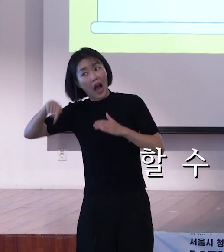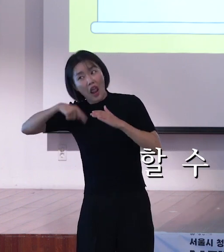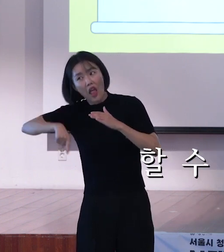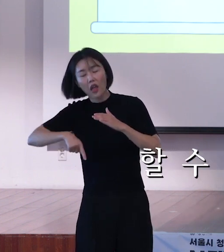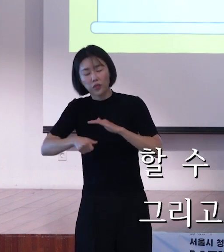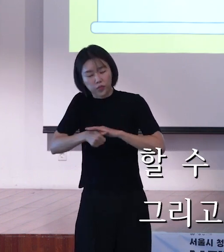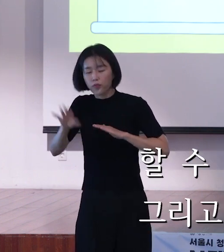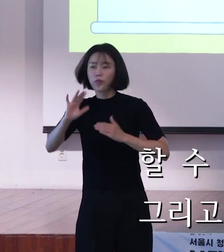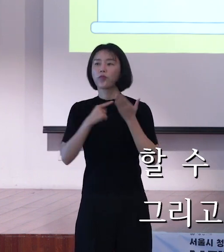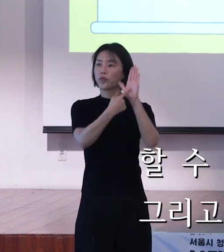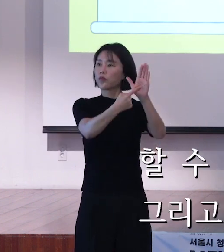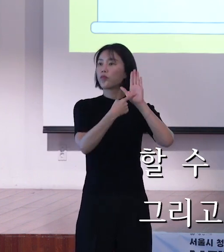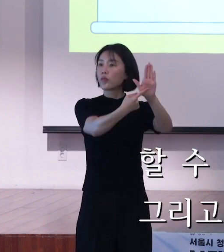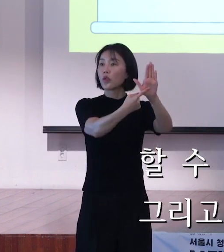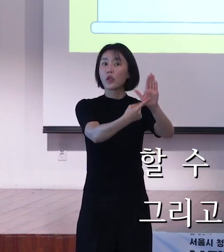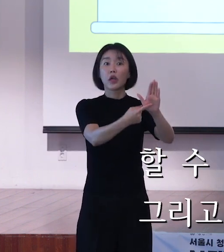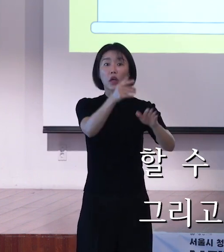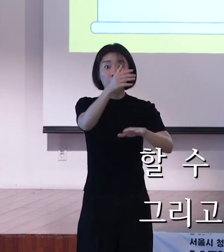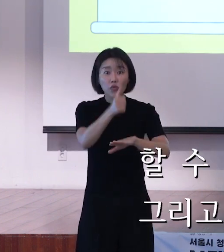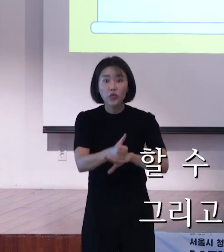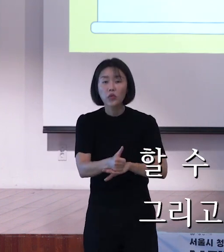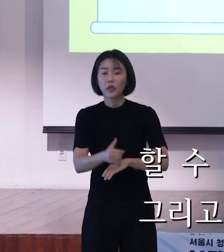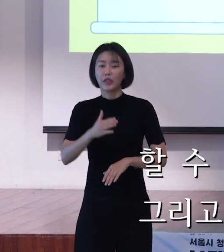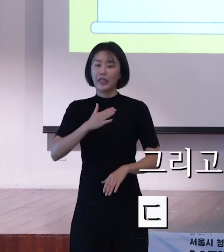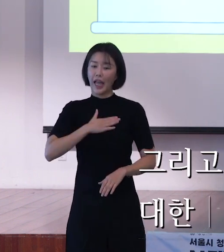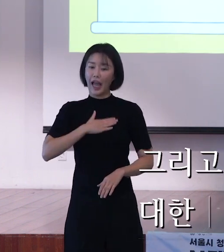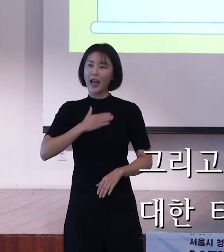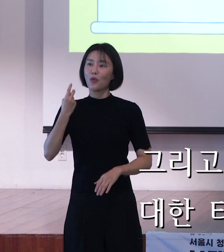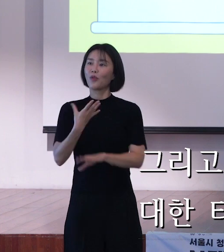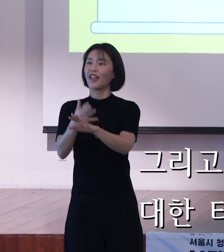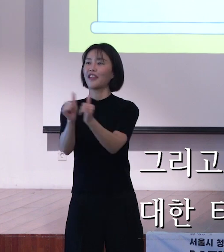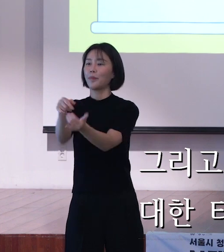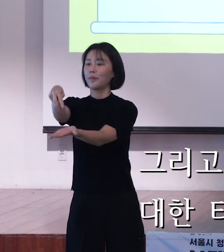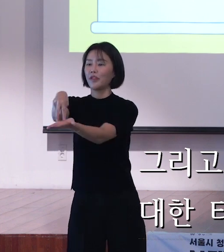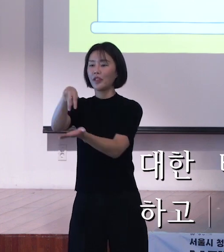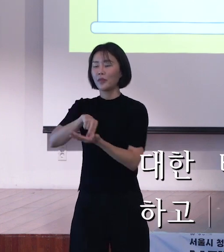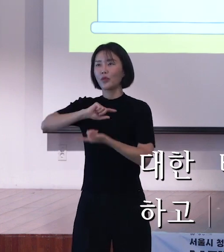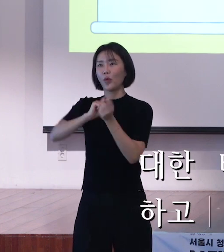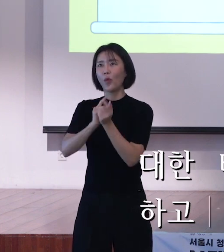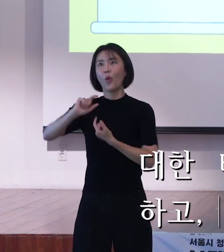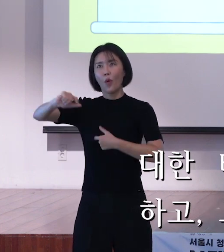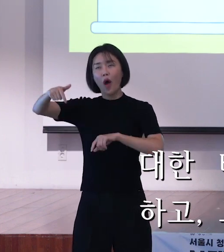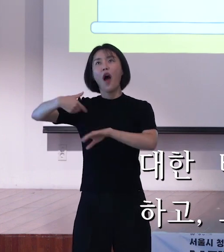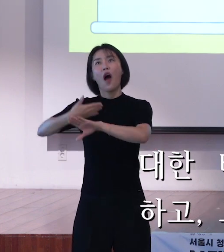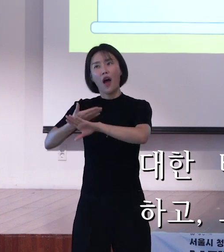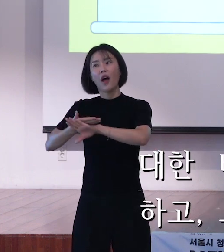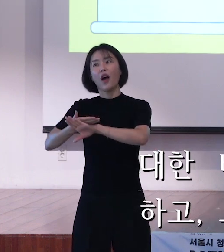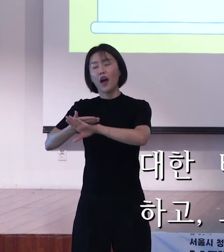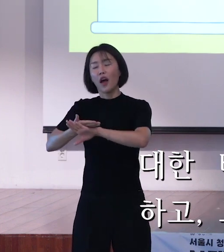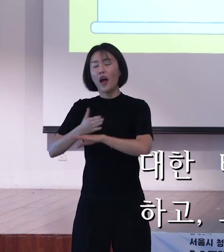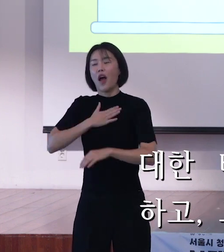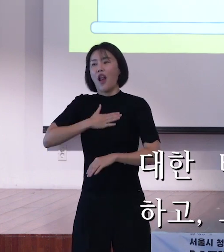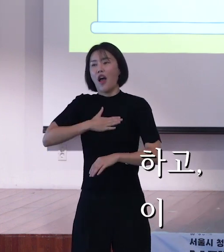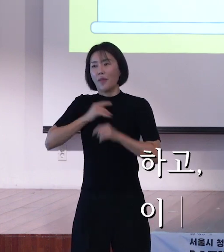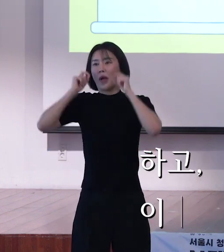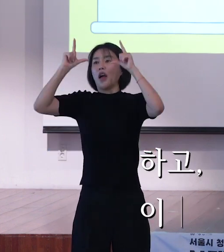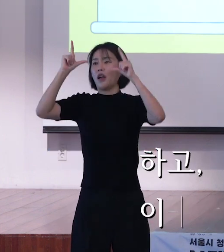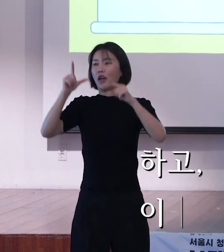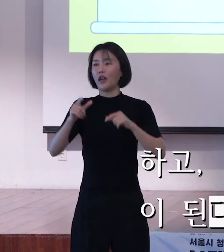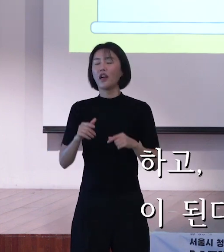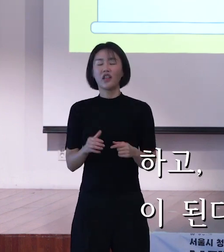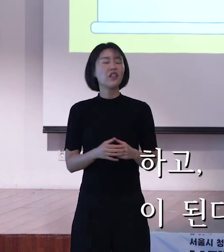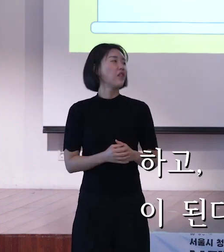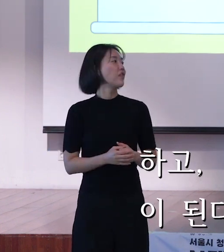그리고 마지막으로 자신에 대한 타인의 생각을 이해를 하고, 그리고 자아가 형성이